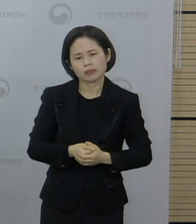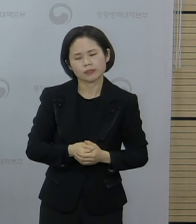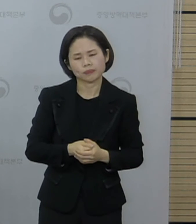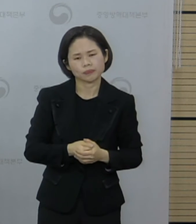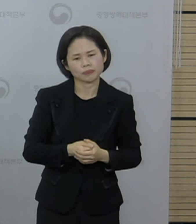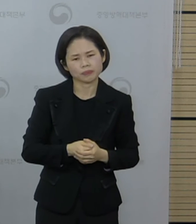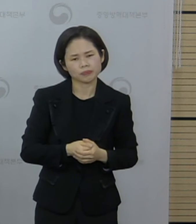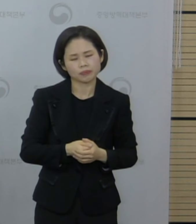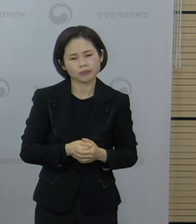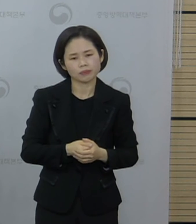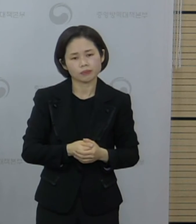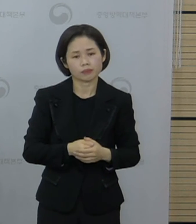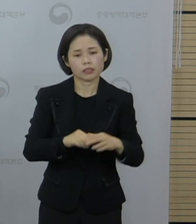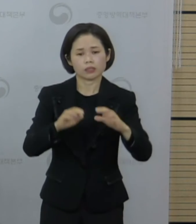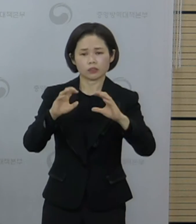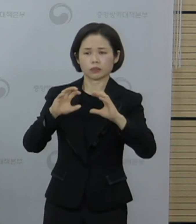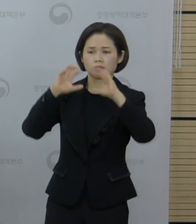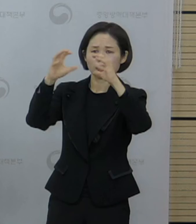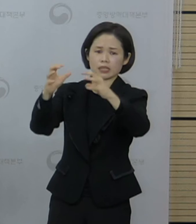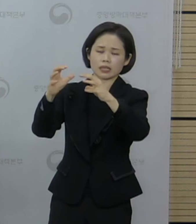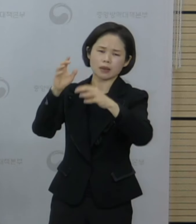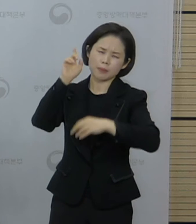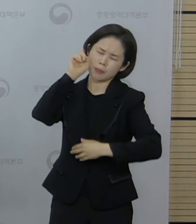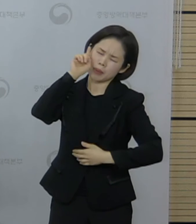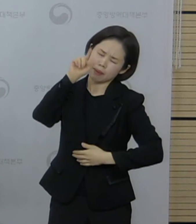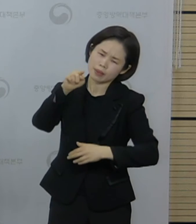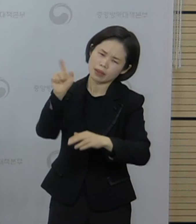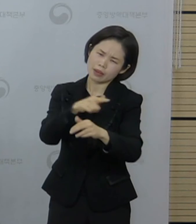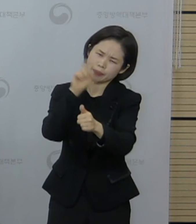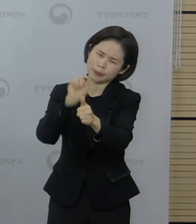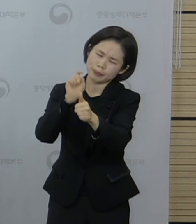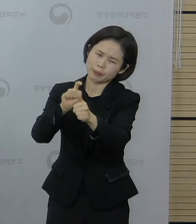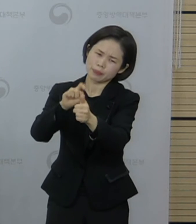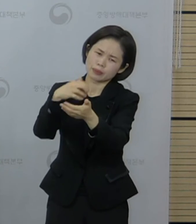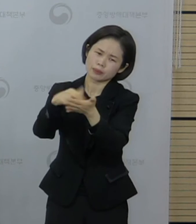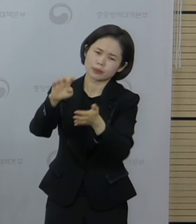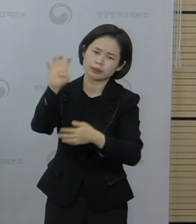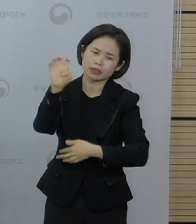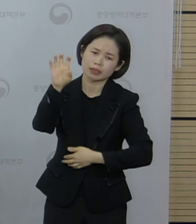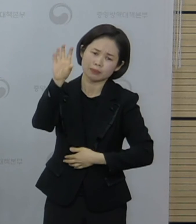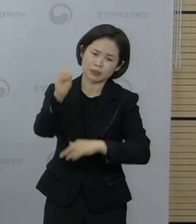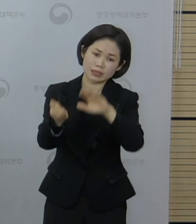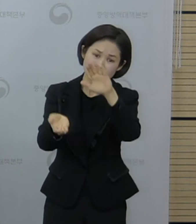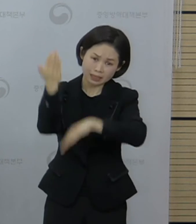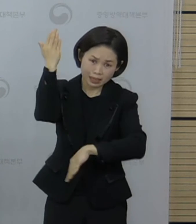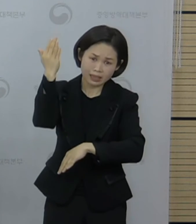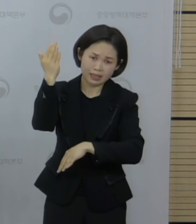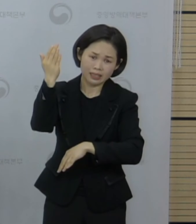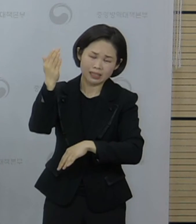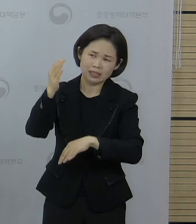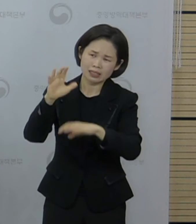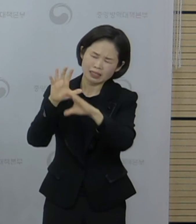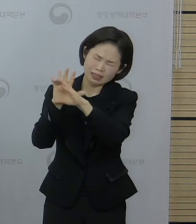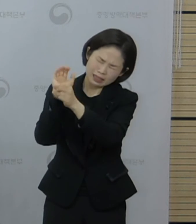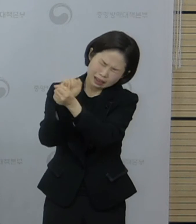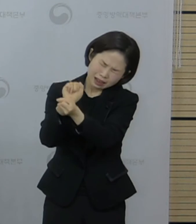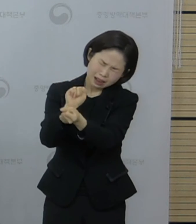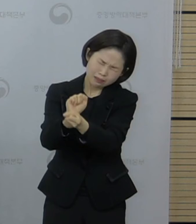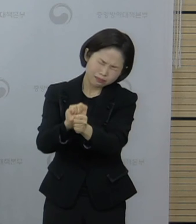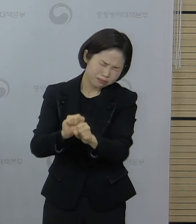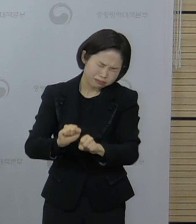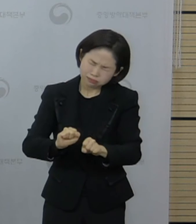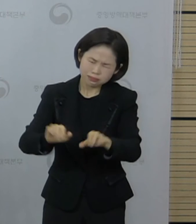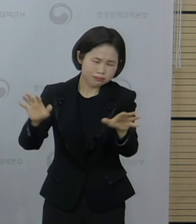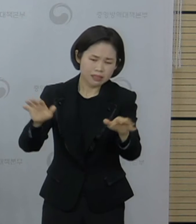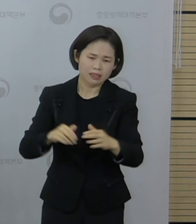전세계가 여전히 매일 40만명 이상 신규 환자가 발생하는 코로나 유행 속에 갇혀 있습니다